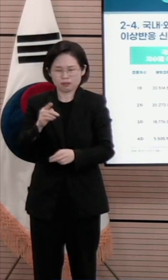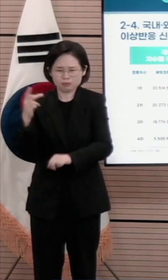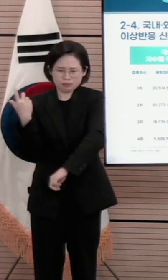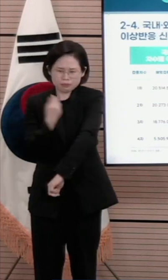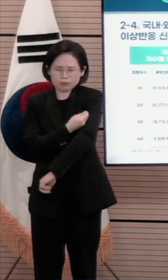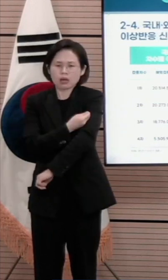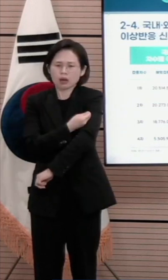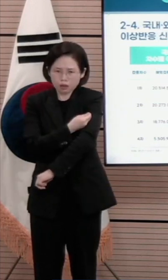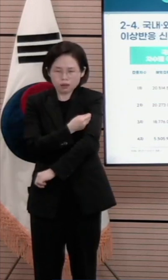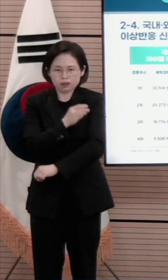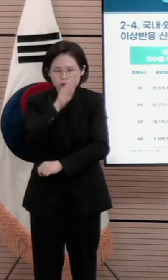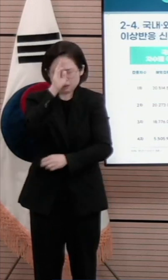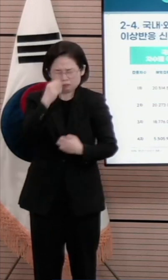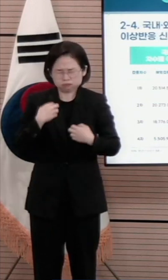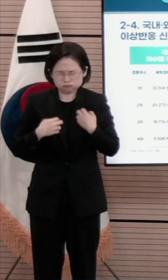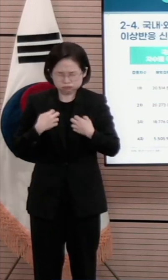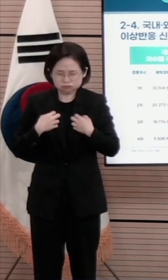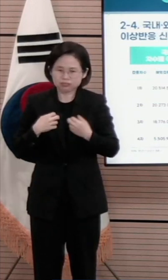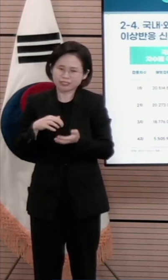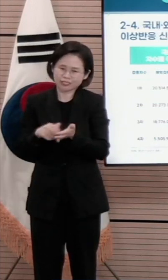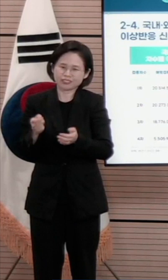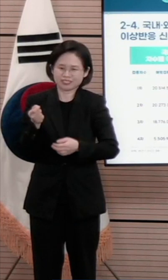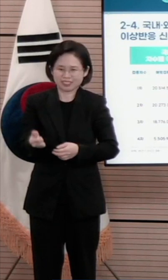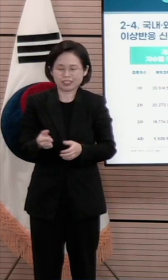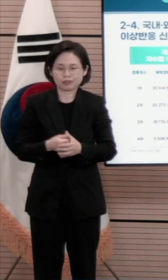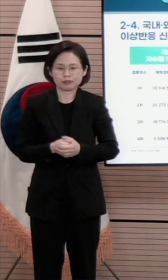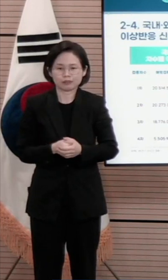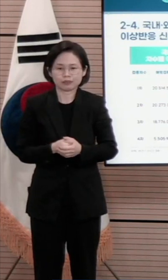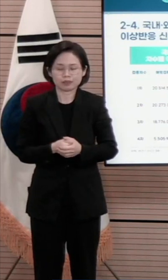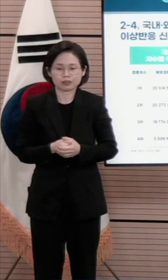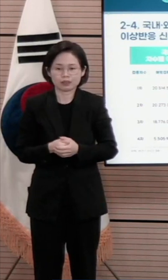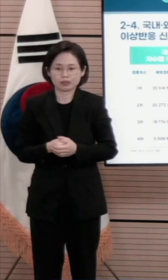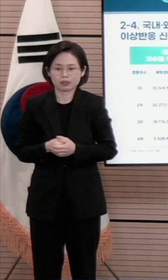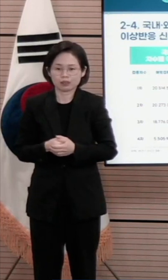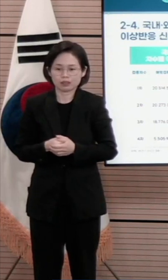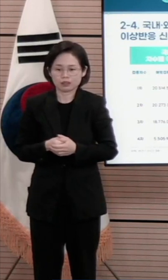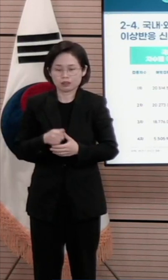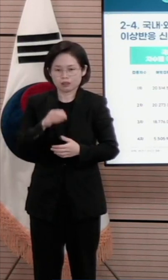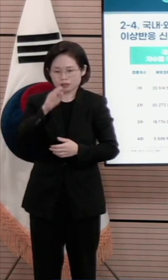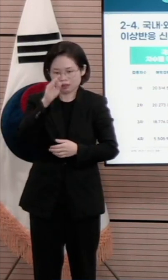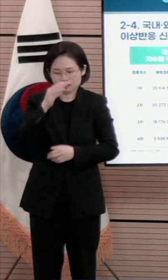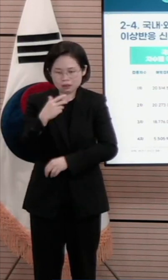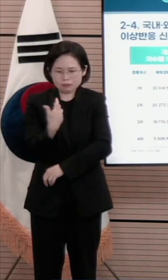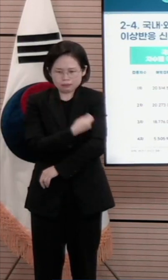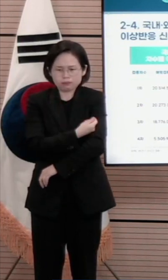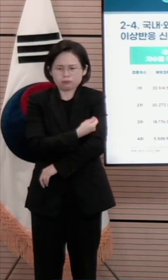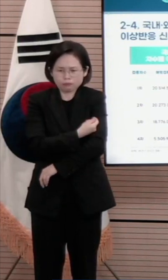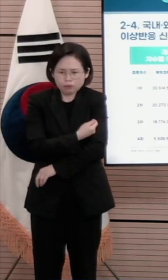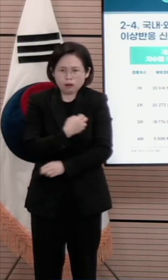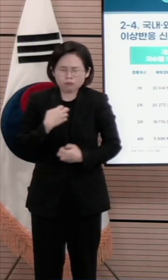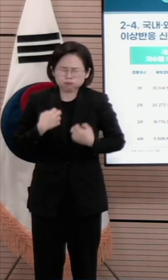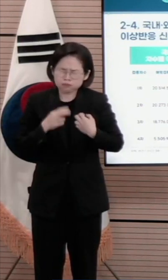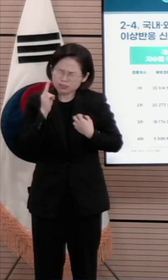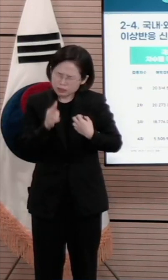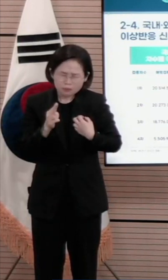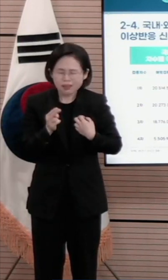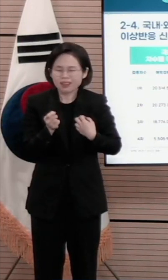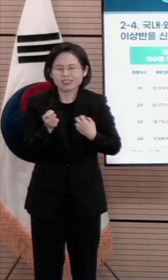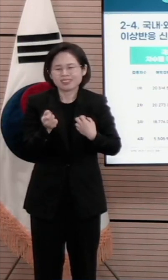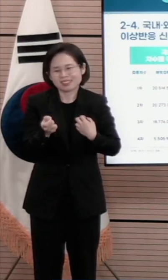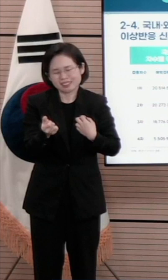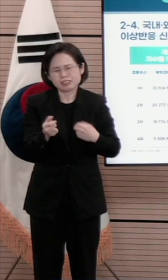보실 수 있겠습니다. 또한 전체 이상 반응 중에 중단 이상 반응은 매우 드물고 좀 일반적인